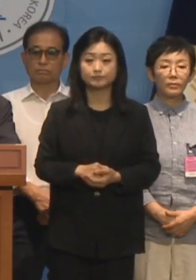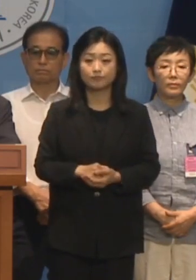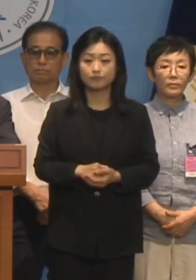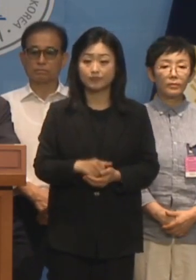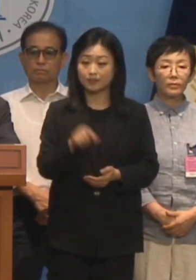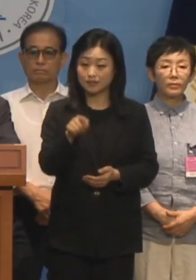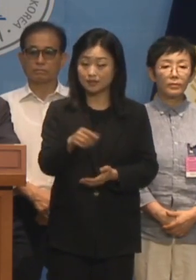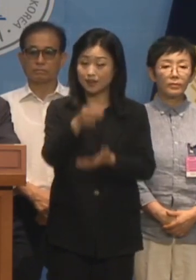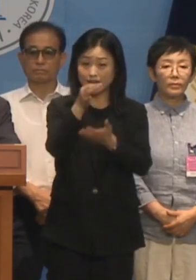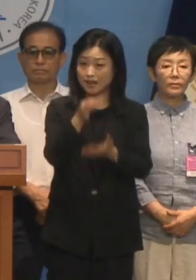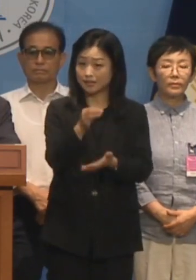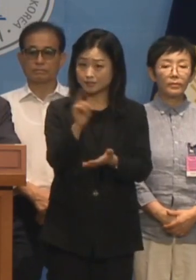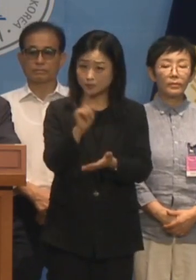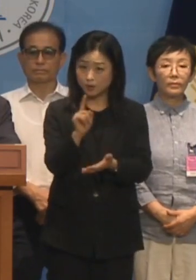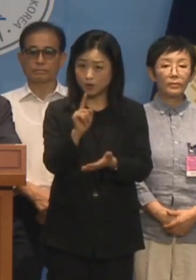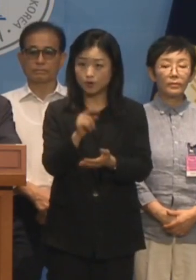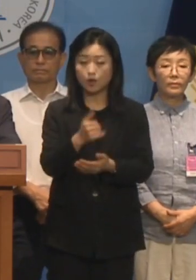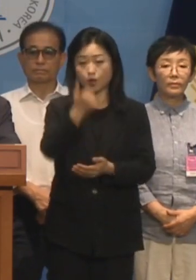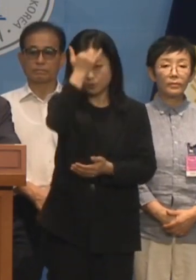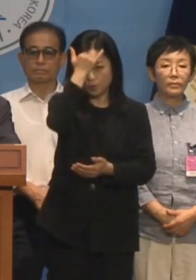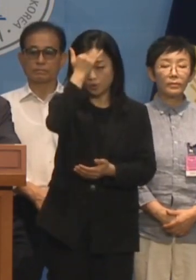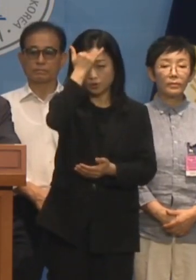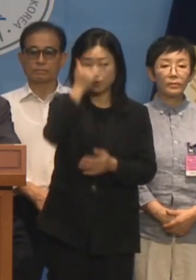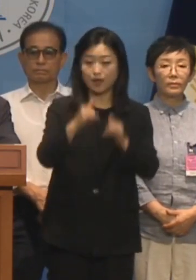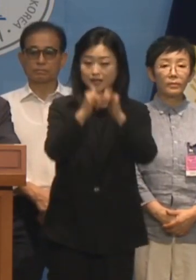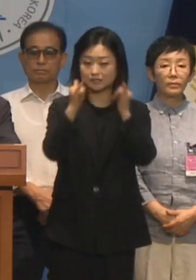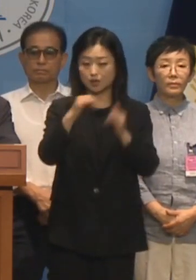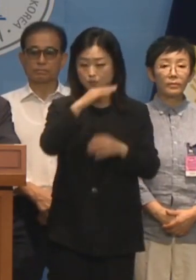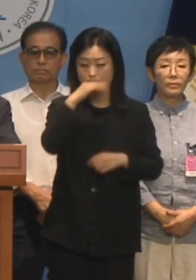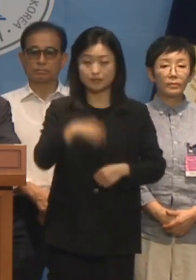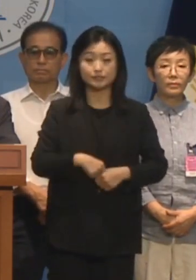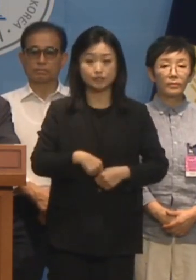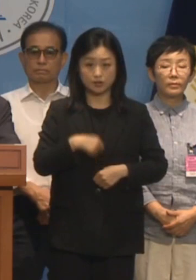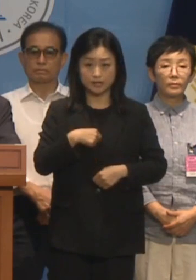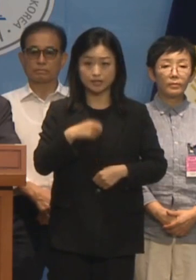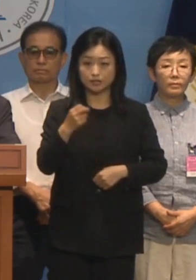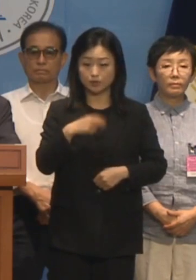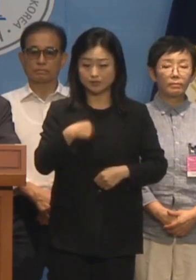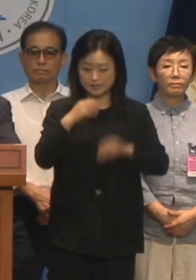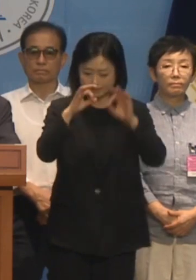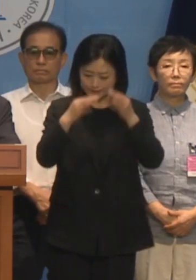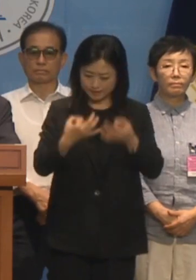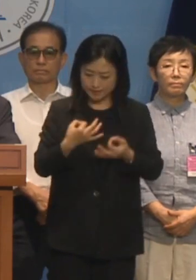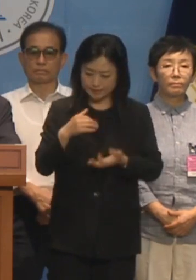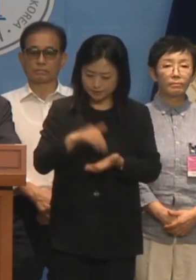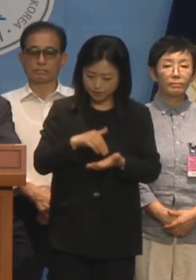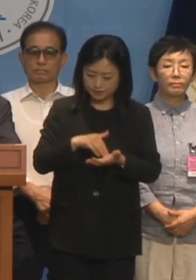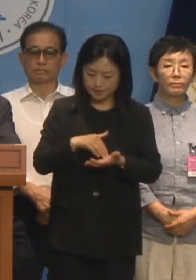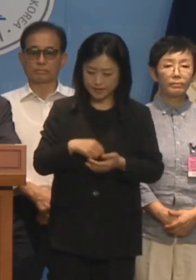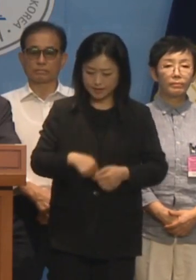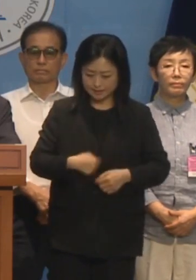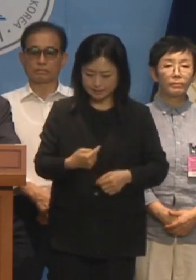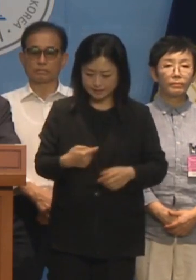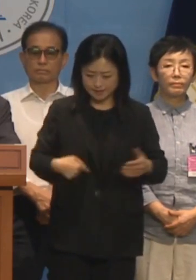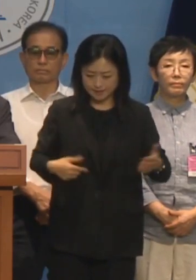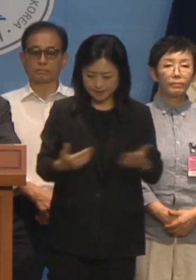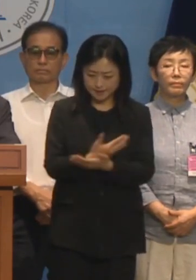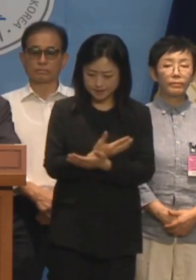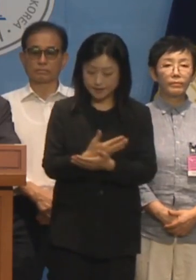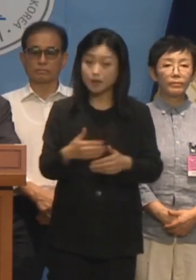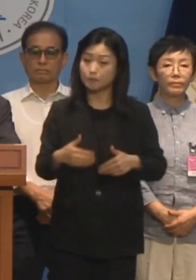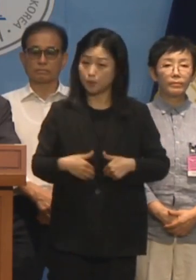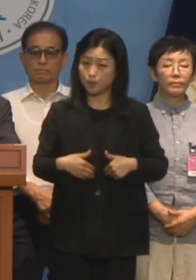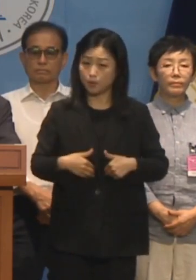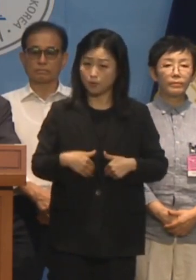민주진보의 가치는 도덕성과 사회정의 그리고 자기성찰과 자정능력입니다.